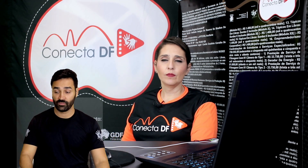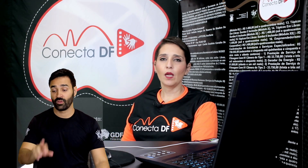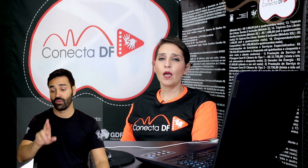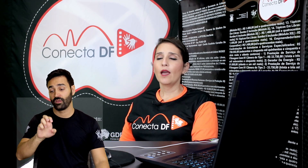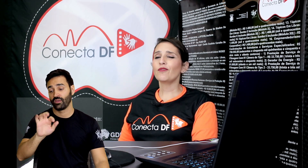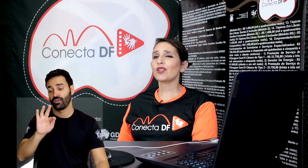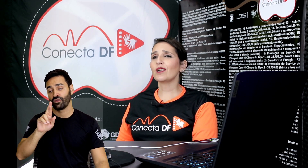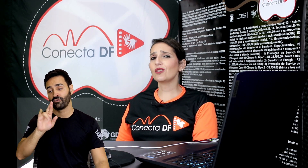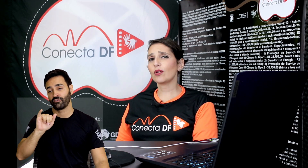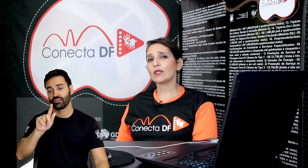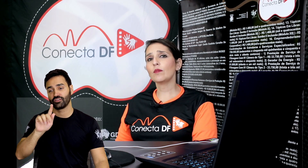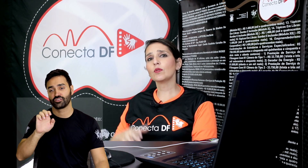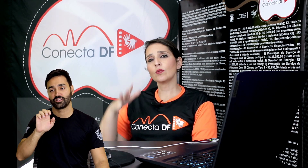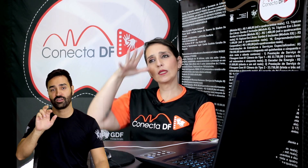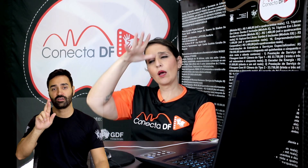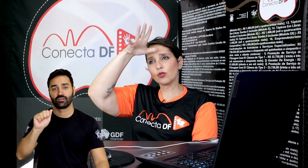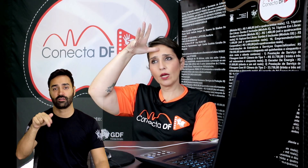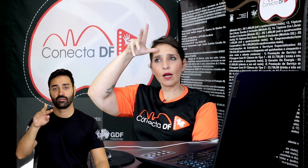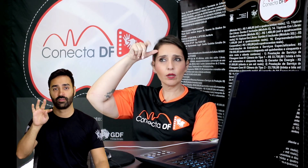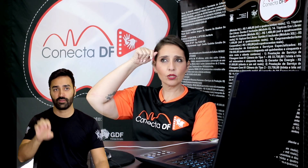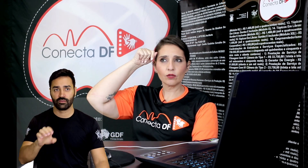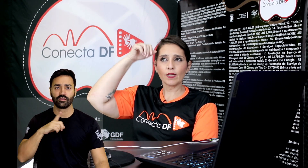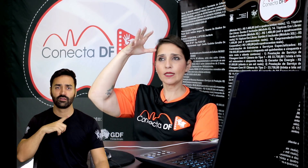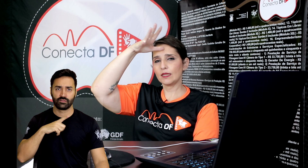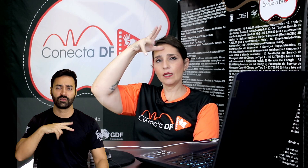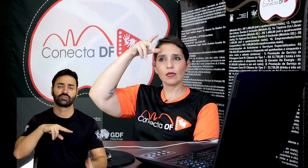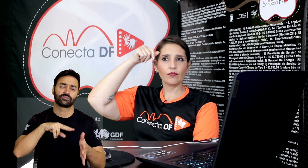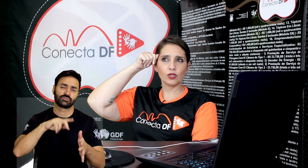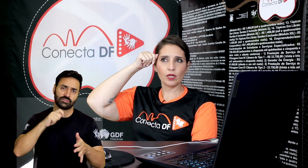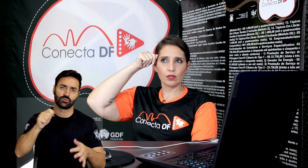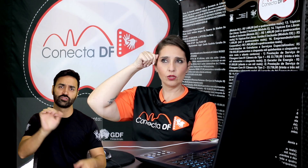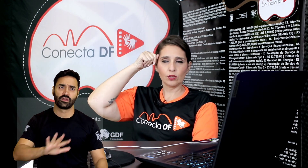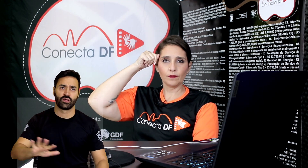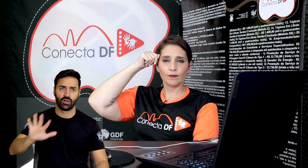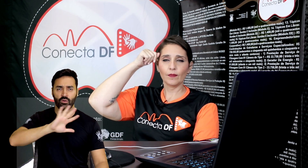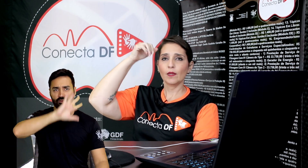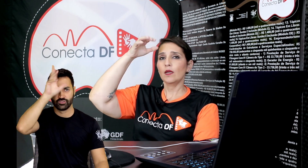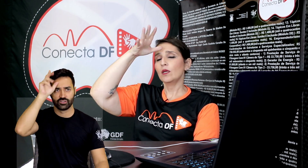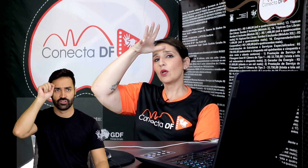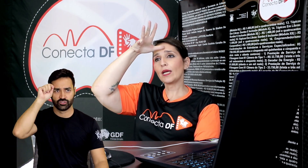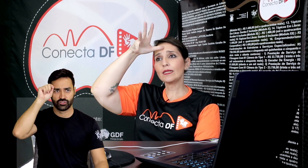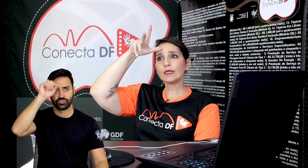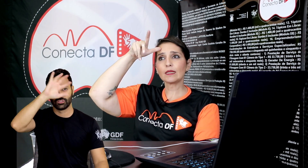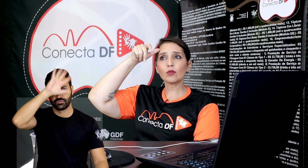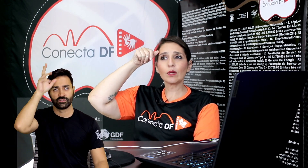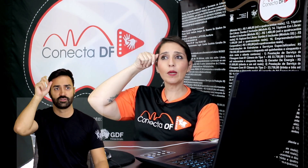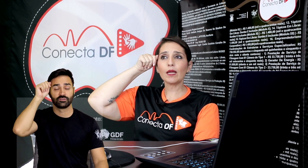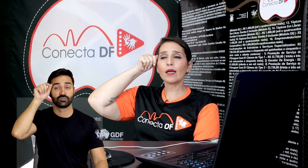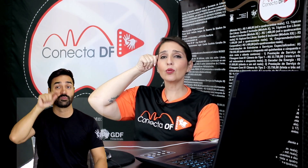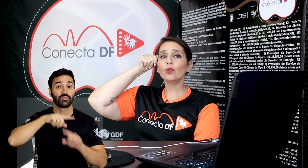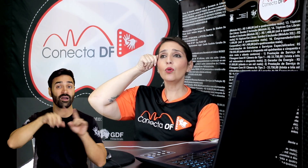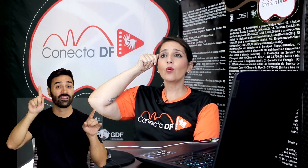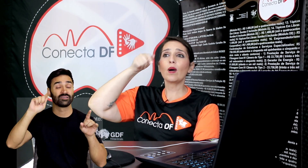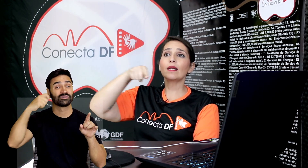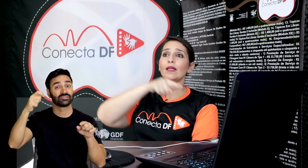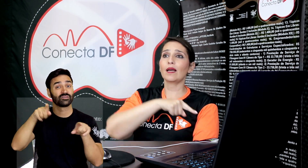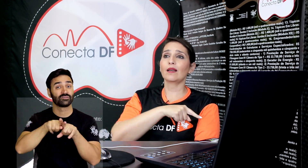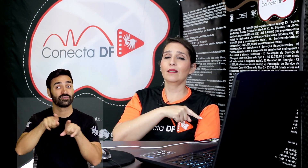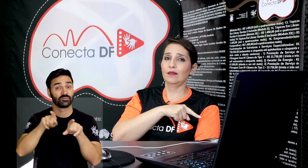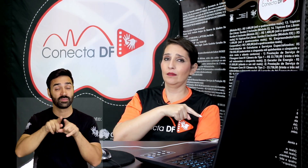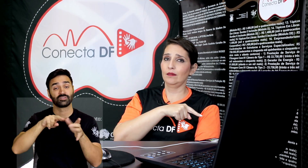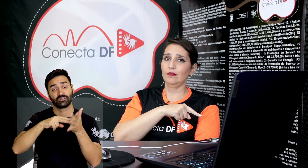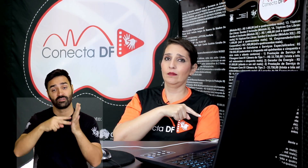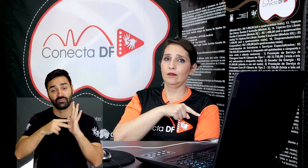refrigerante. Refrigerante nós temos o sinal geral que a gente faz, que é esse aqui, refrigerante. Só que esse sinal também é do